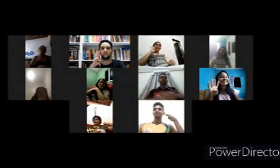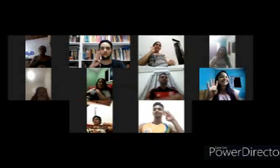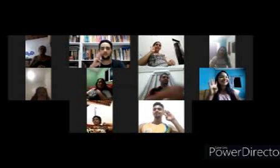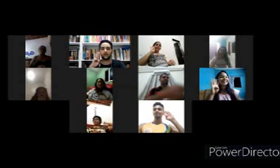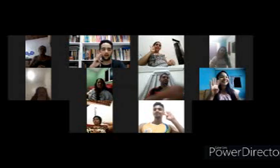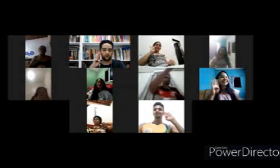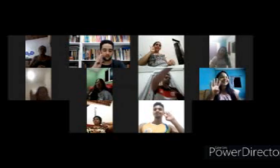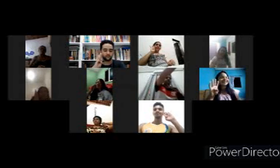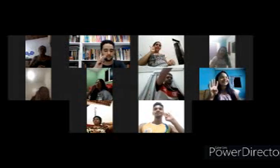Legal.